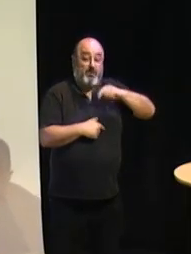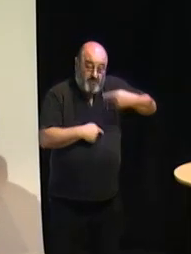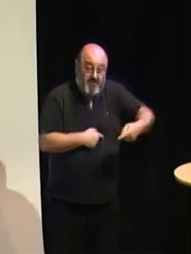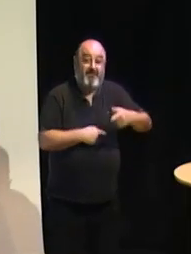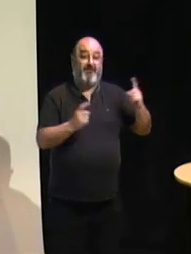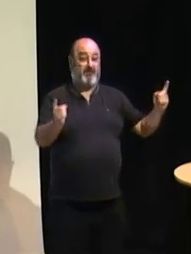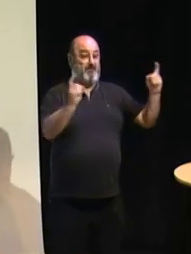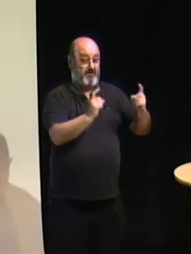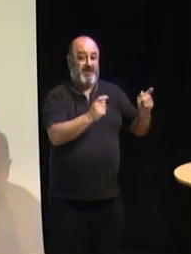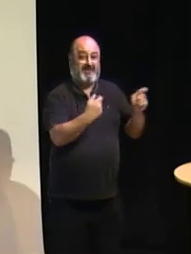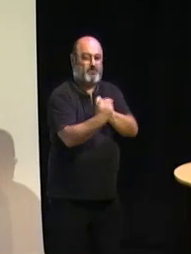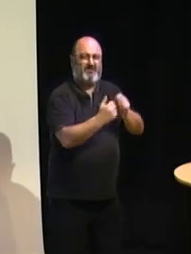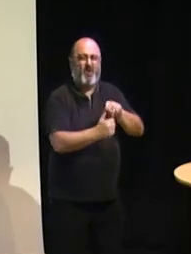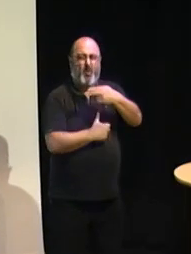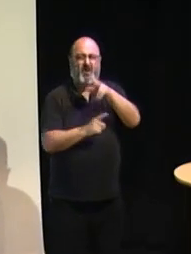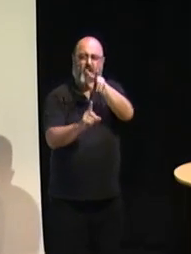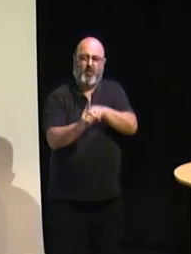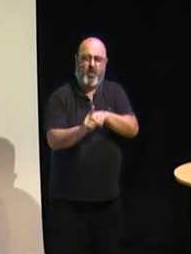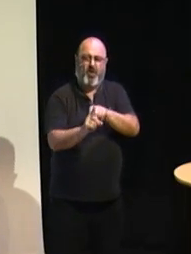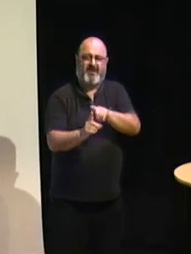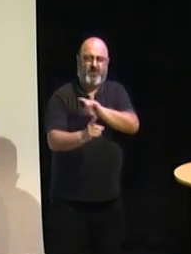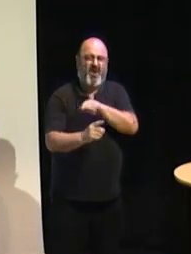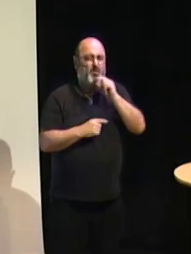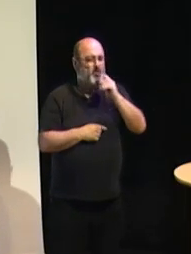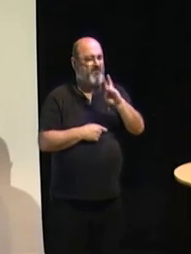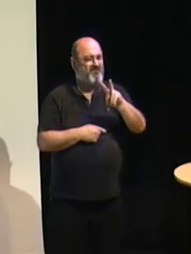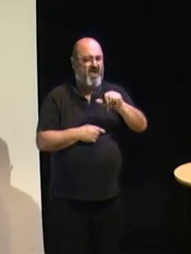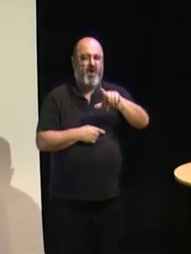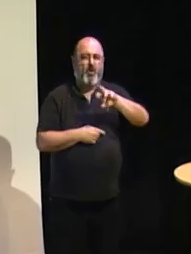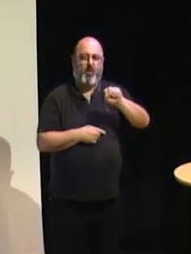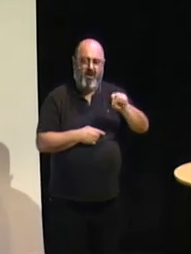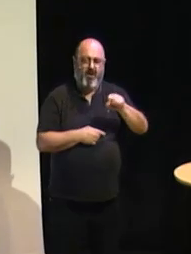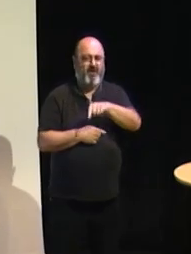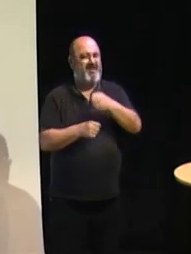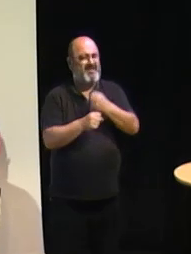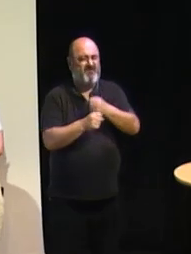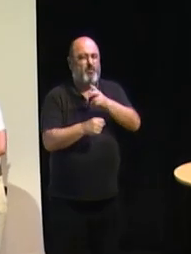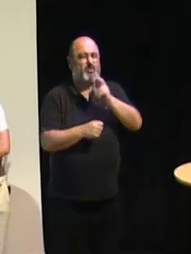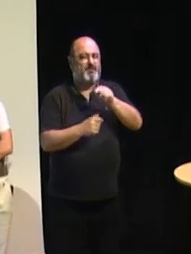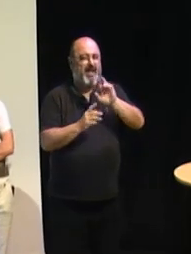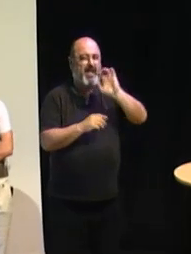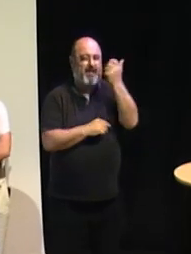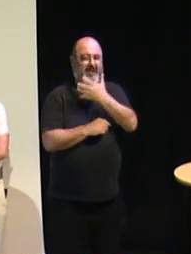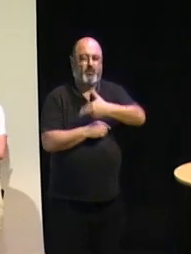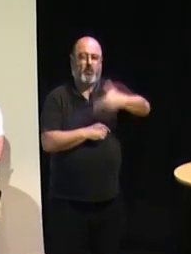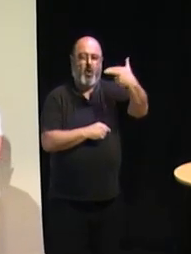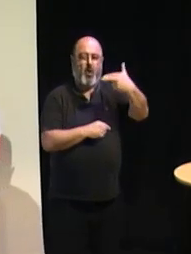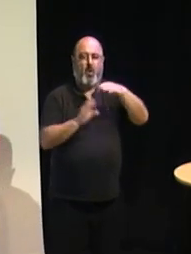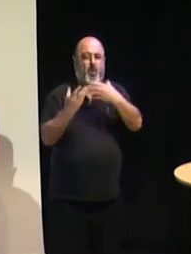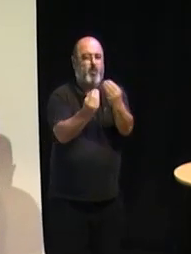anthropologue et historien qui s'appelle Benjamin Ballois et qui travaille sur l'histoire des populations autochtones de l'Amérique du Nord. Et on débattra à la fois de la langue